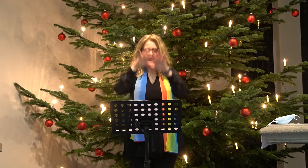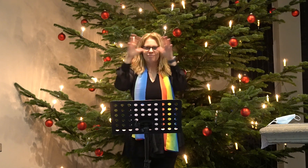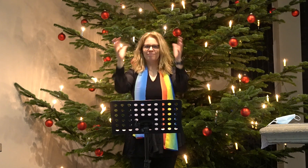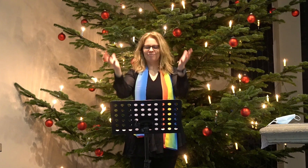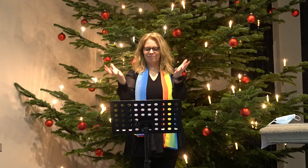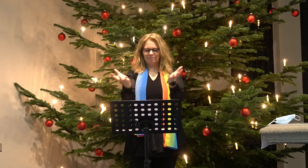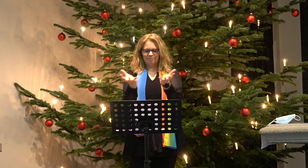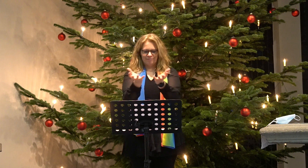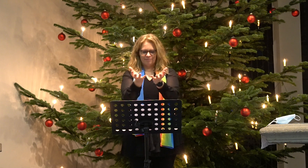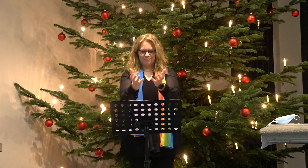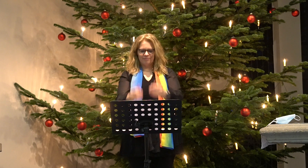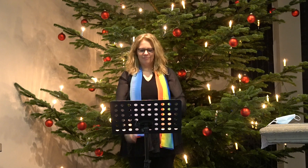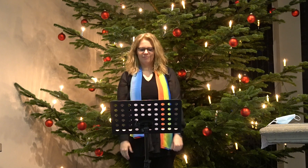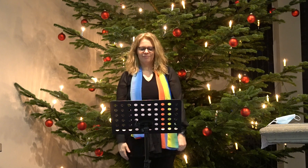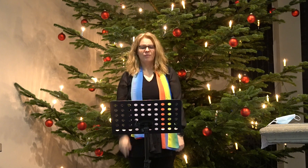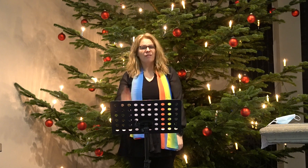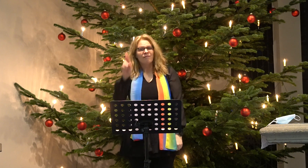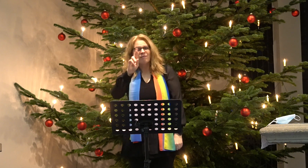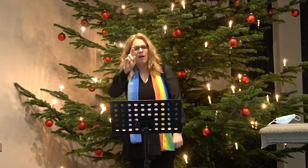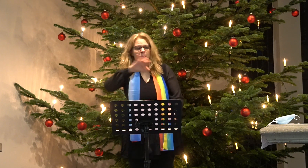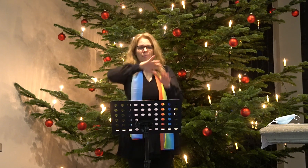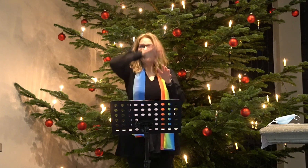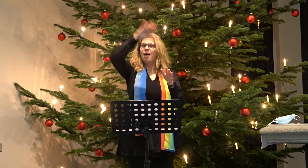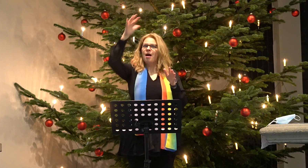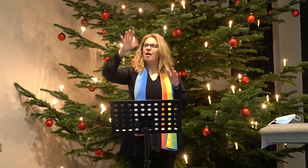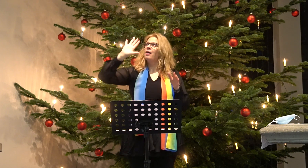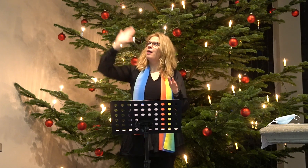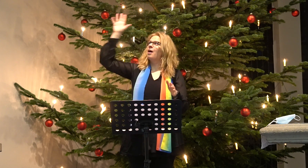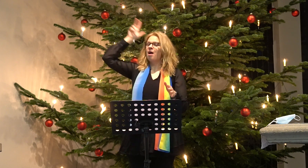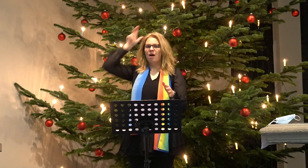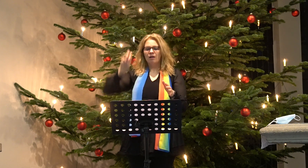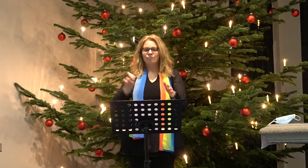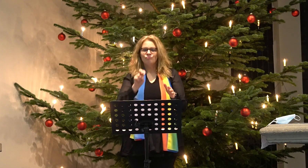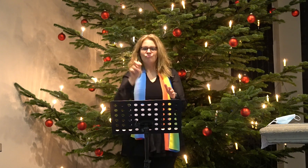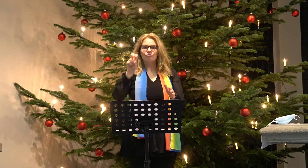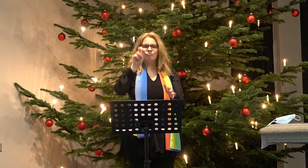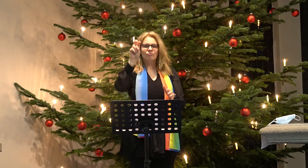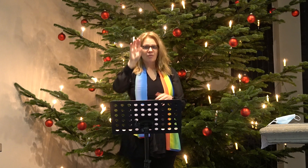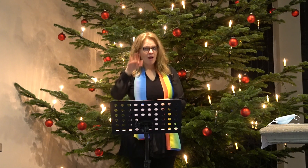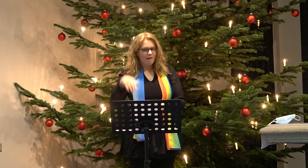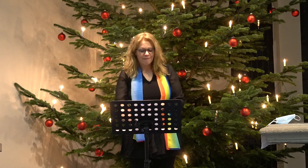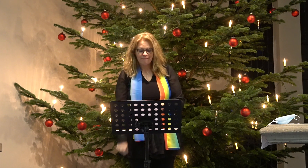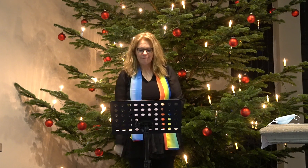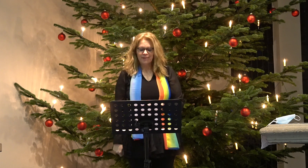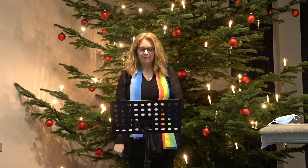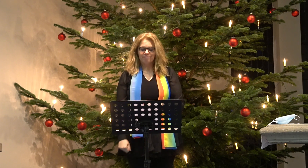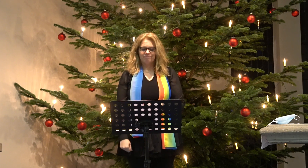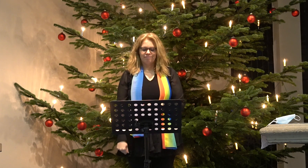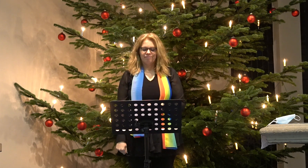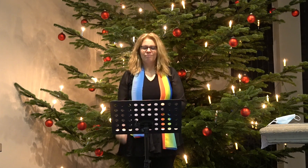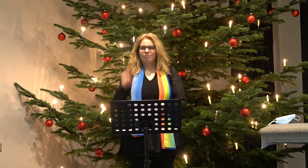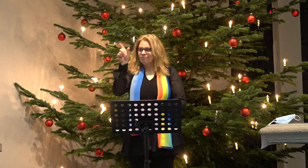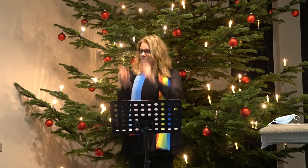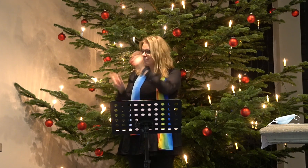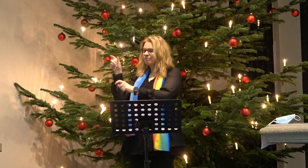der, der über den Meeren das gegründet hat und über den Wassern. Wer darf auf den Berg des Herrn gehen? Wer